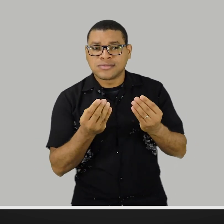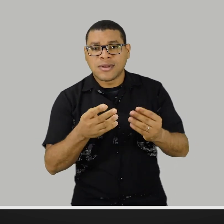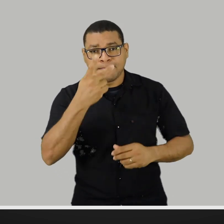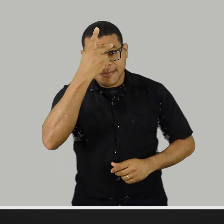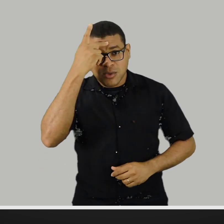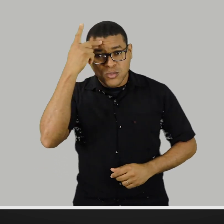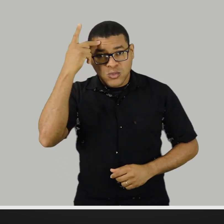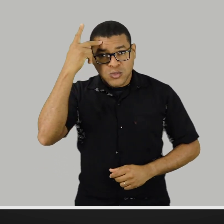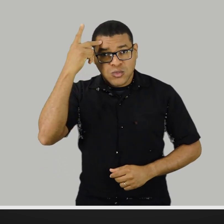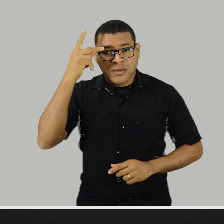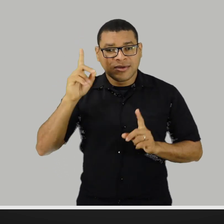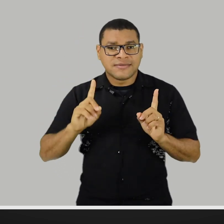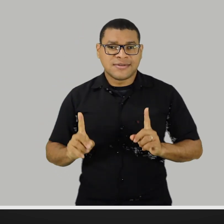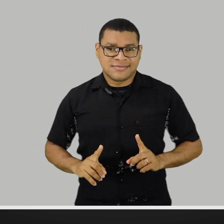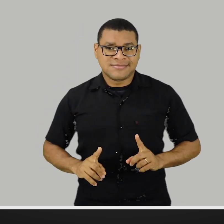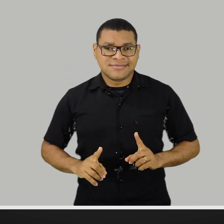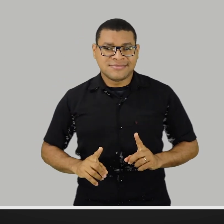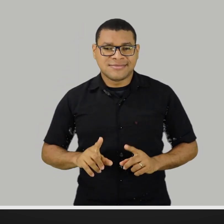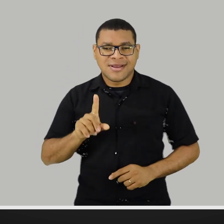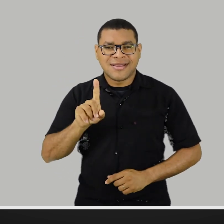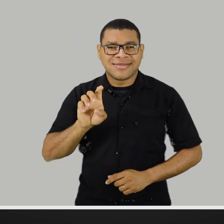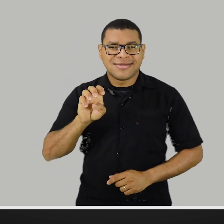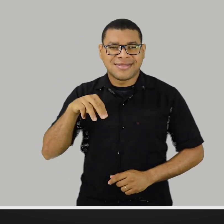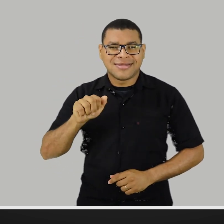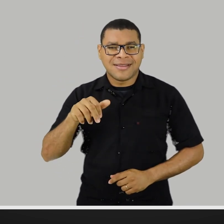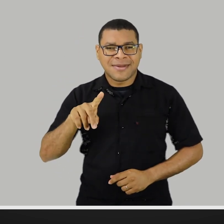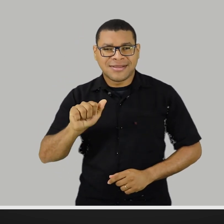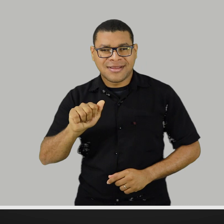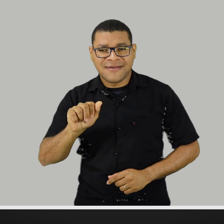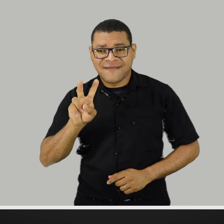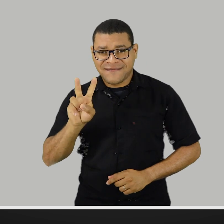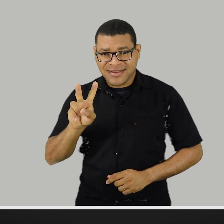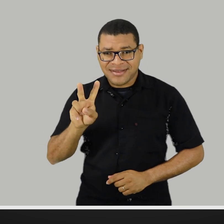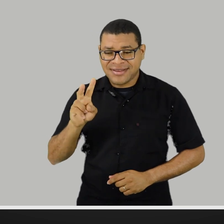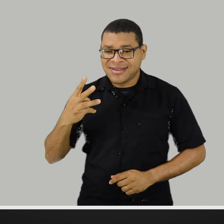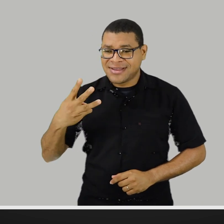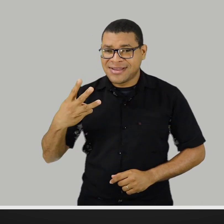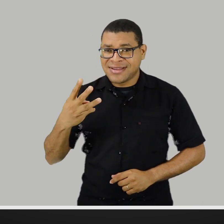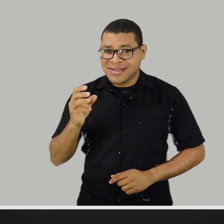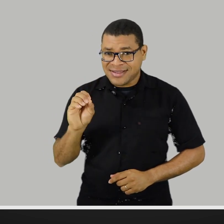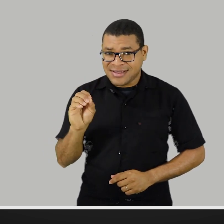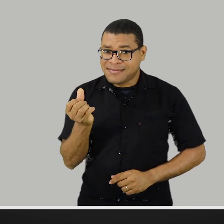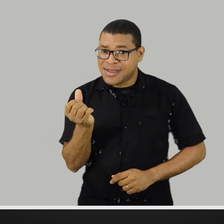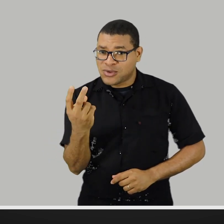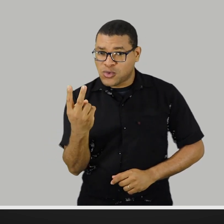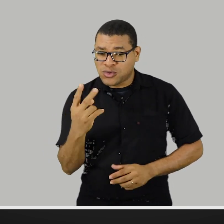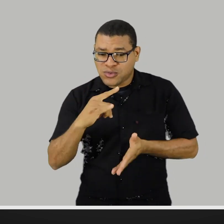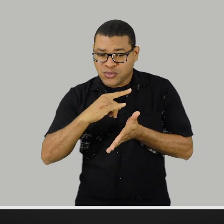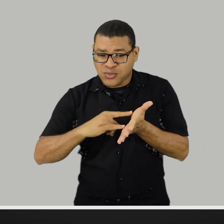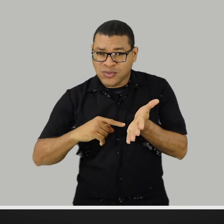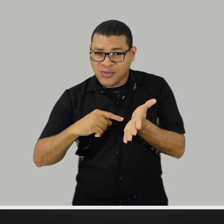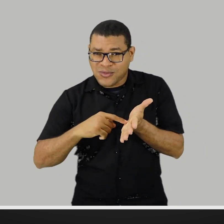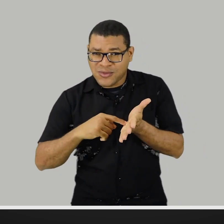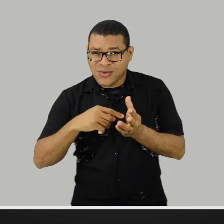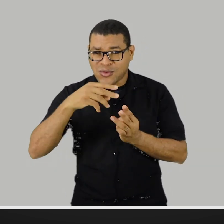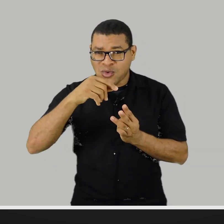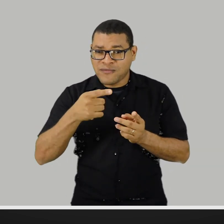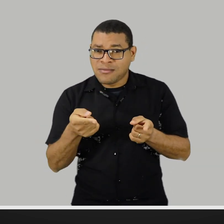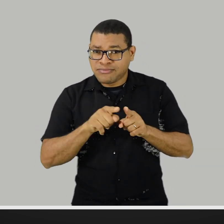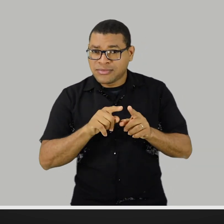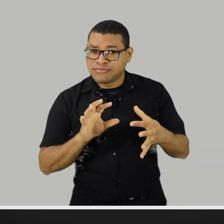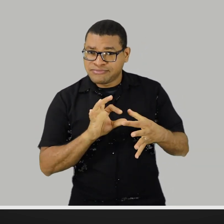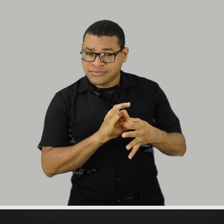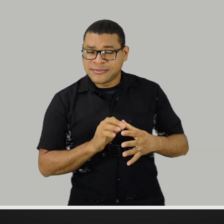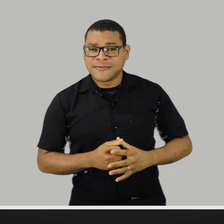pessoa com deficiência demanda ver 3062 do termo de adesão oito ficam